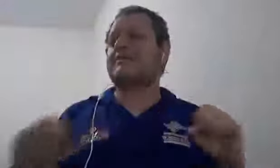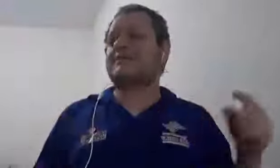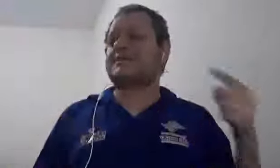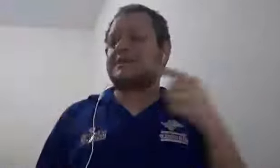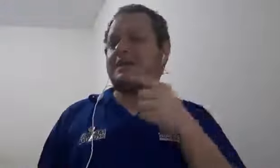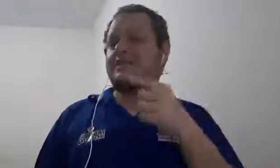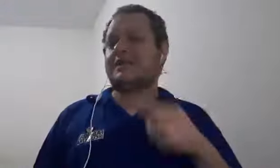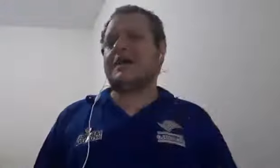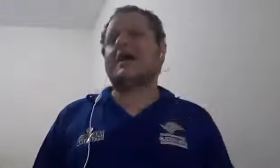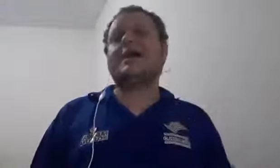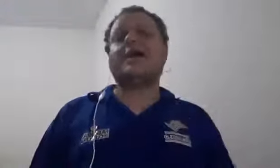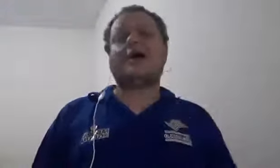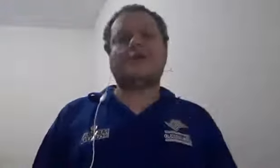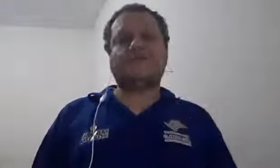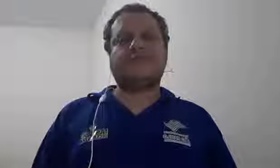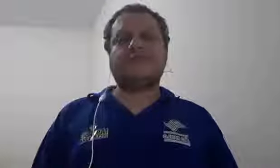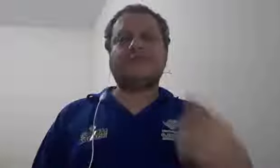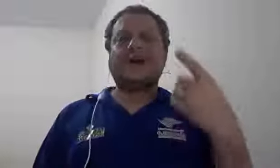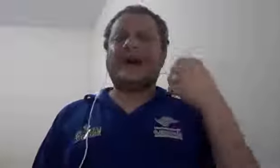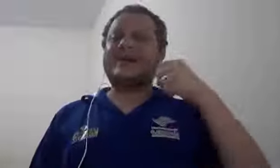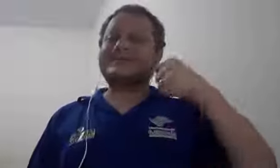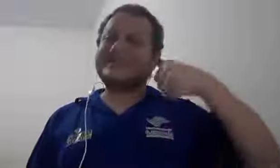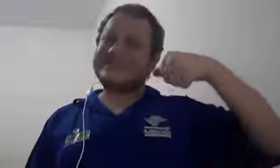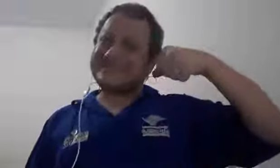live. Certo? Lá, ao vivo, às